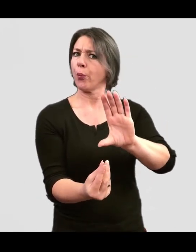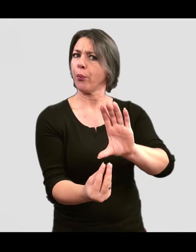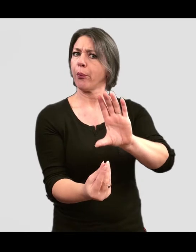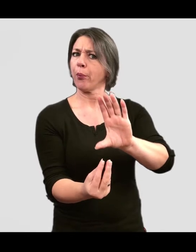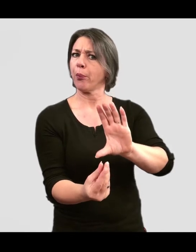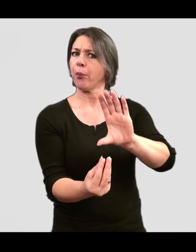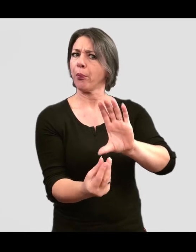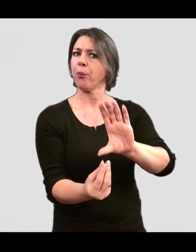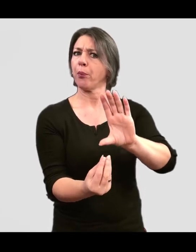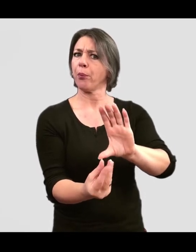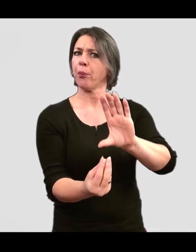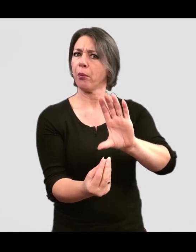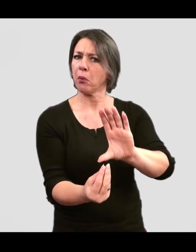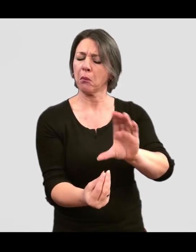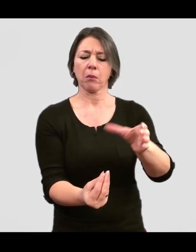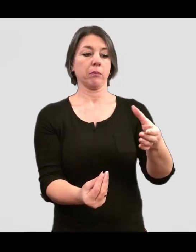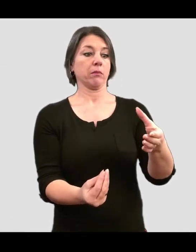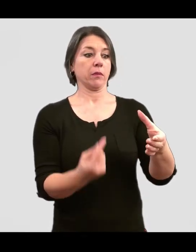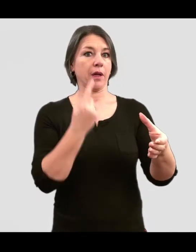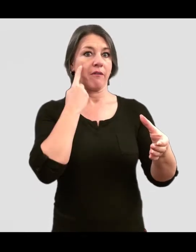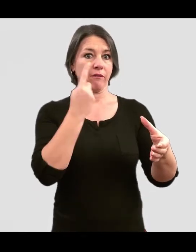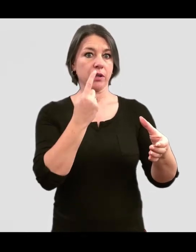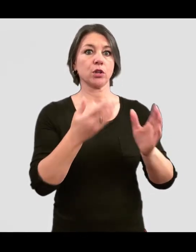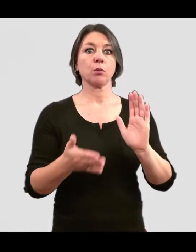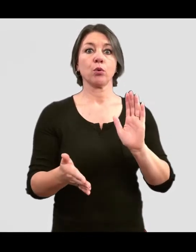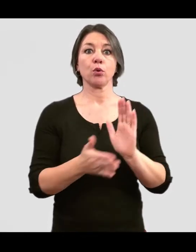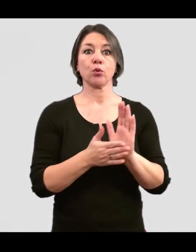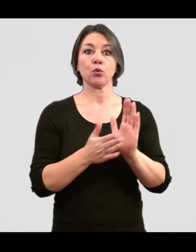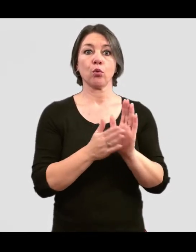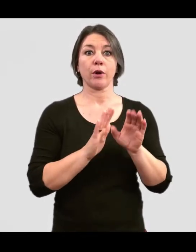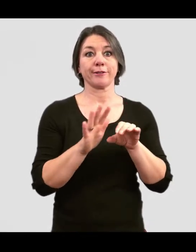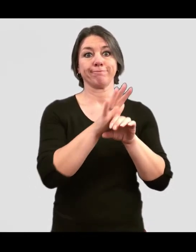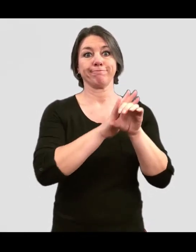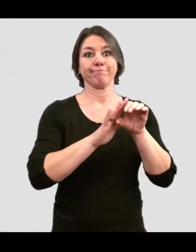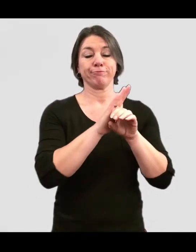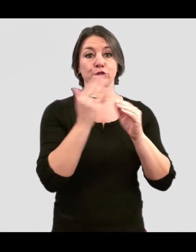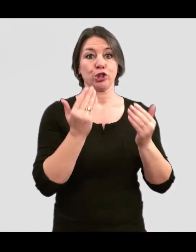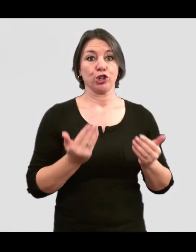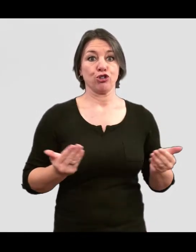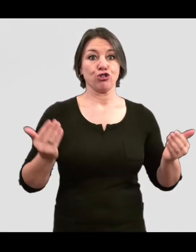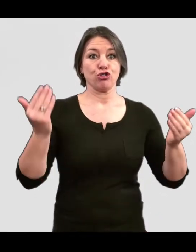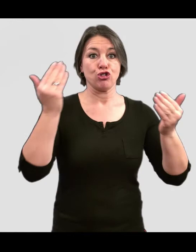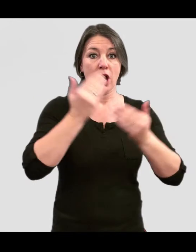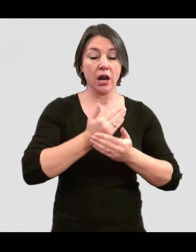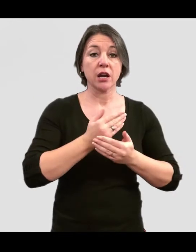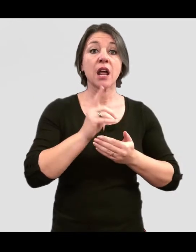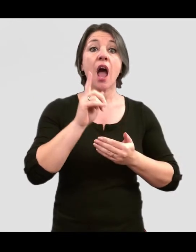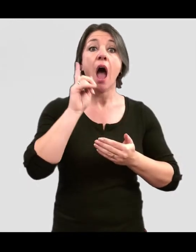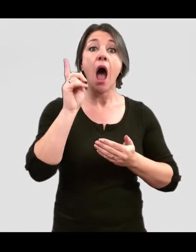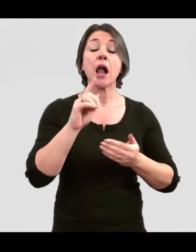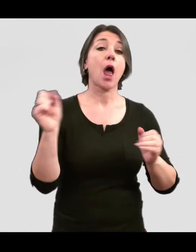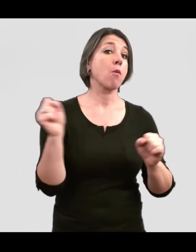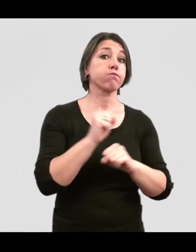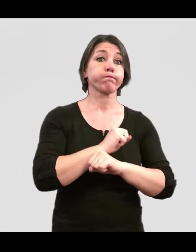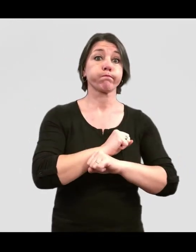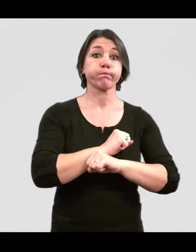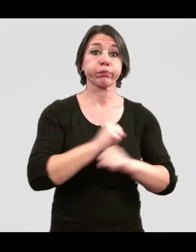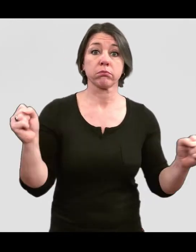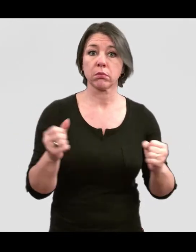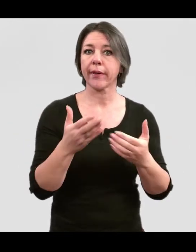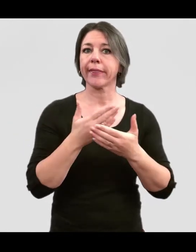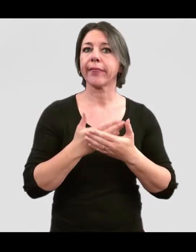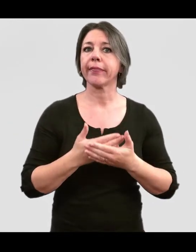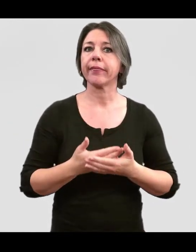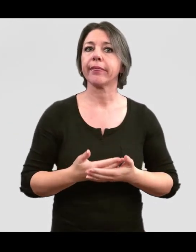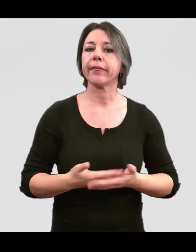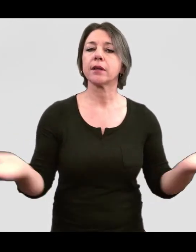lechtá ten balónek. Tak, já to tady můžu takhle držet relativně dlouho a on se pořád nic neděje. Balónek se vzduchem